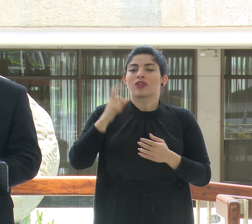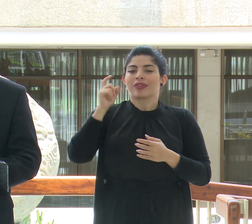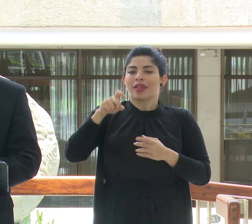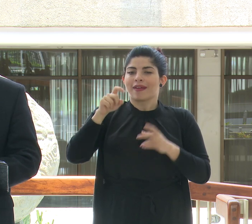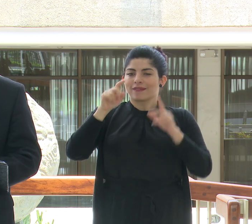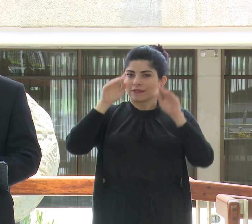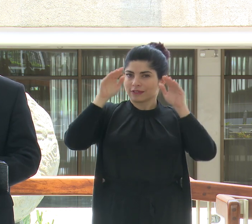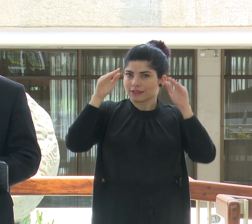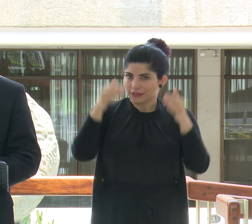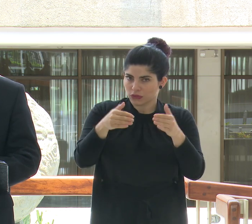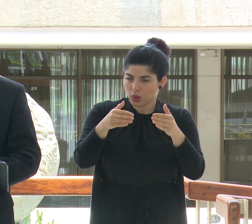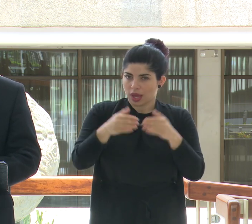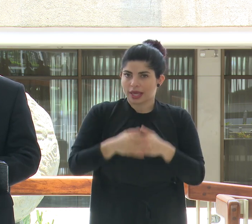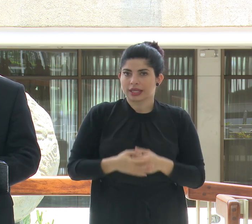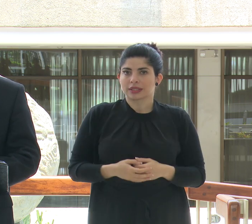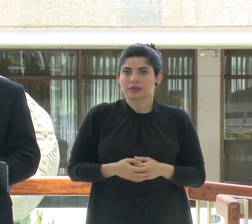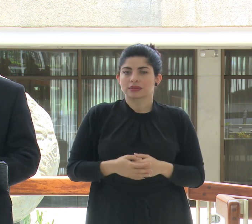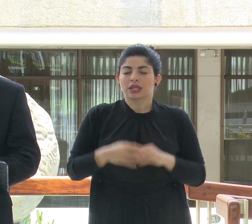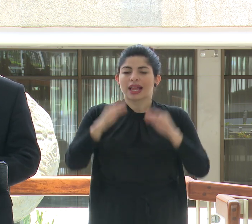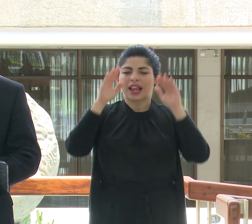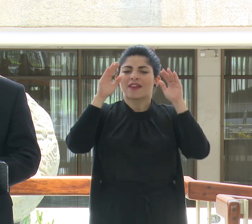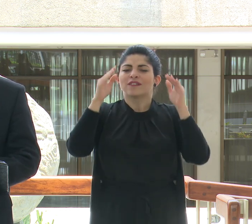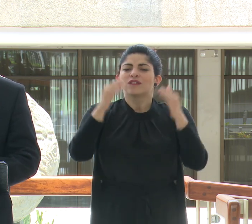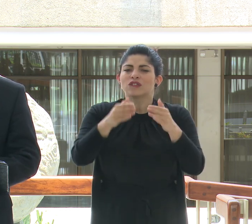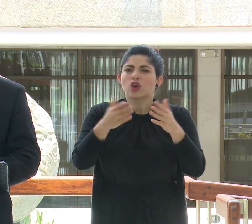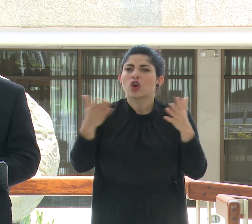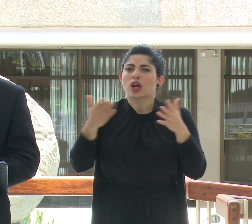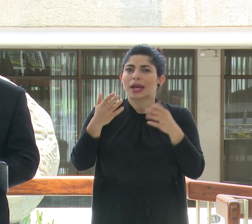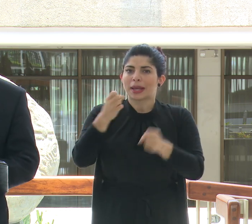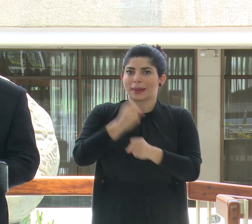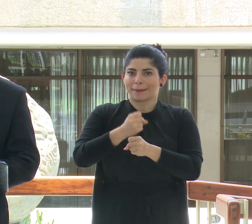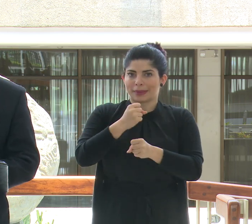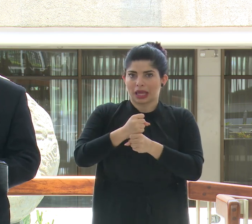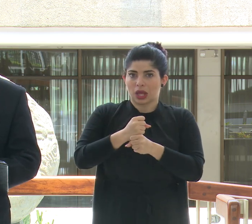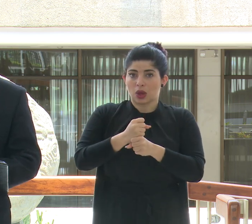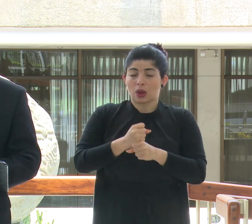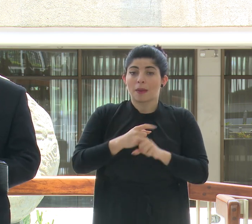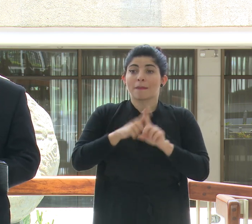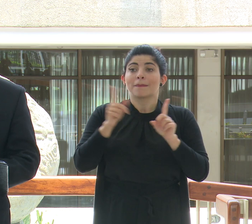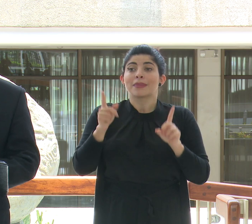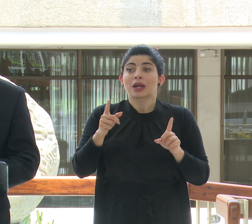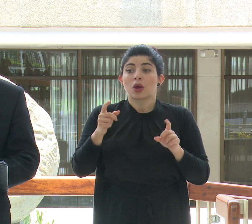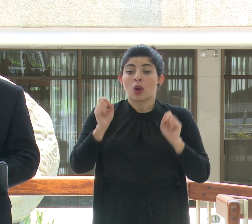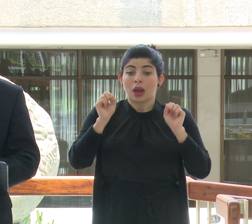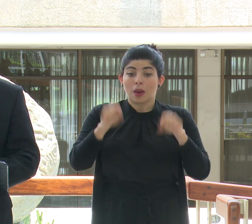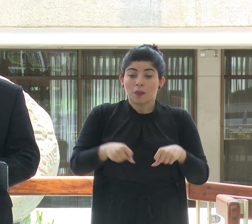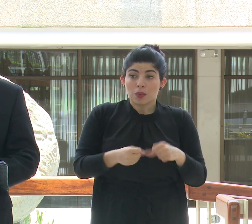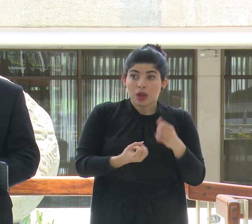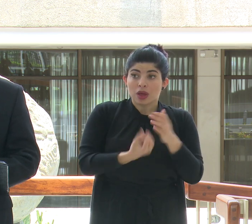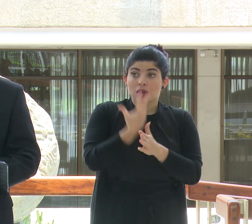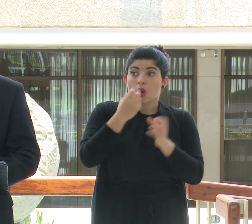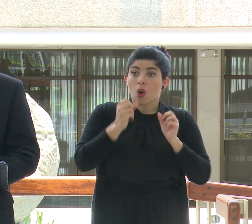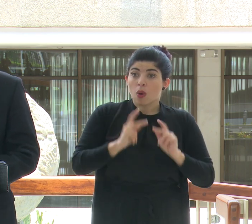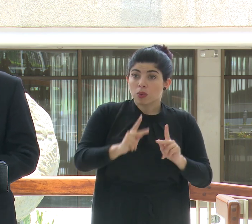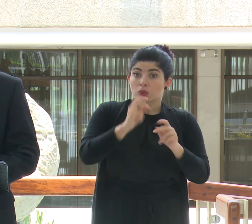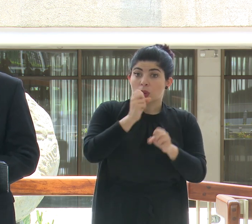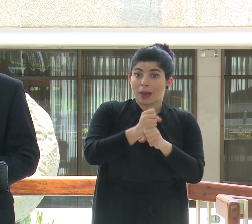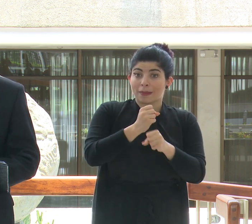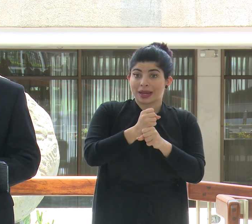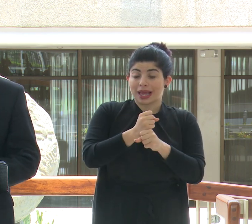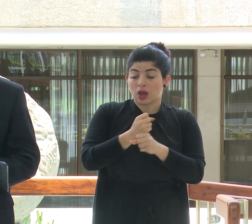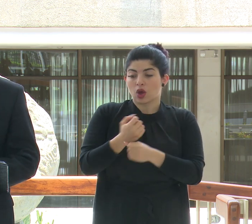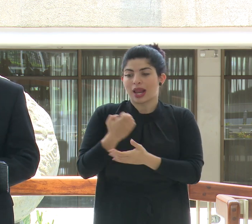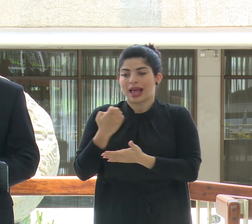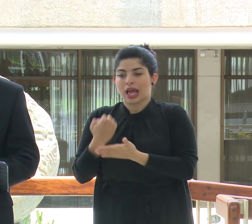enfoque. Y el enfoque es el empleo. Pero para que podamos generar oportunidades de empleo, nuestra